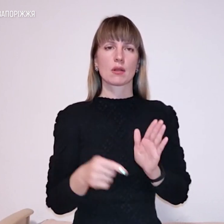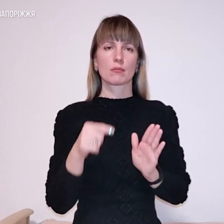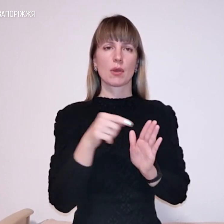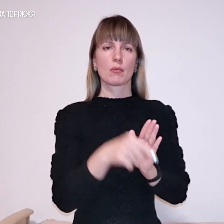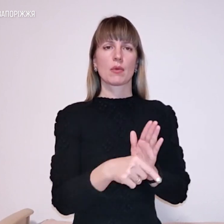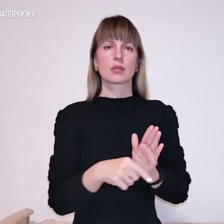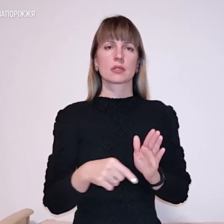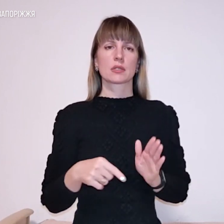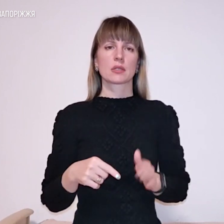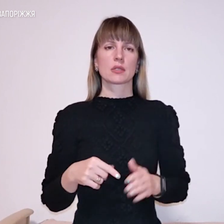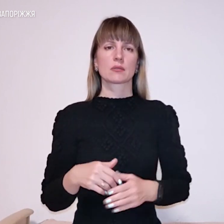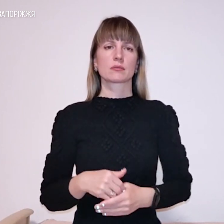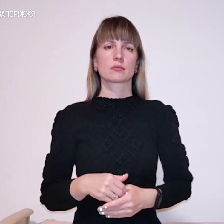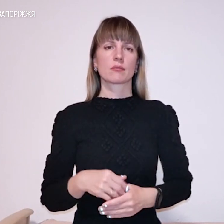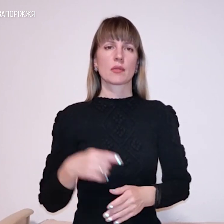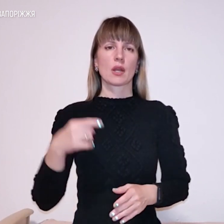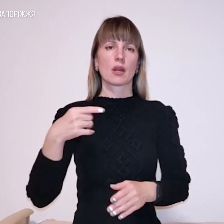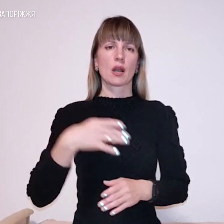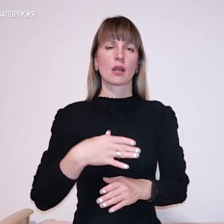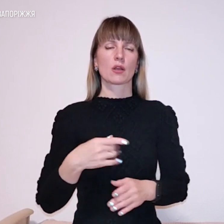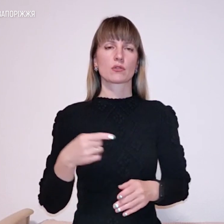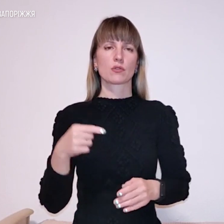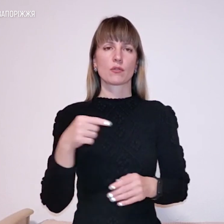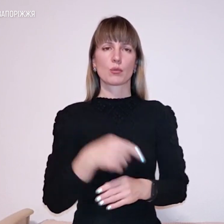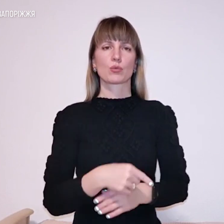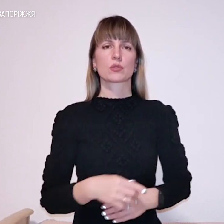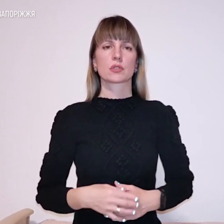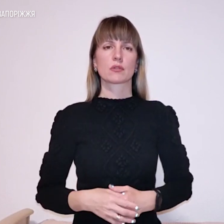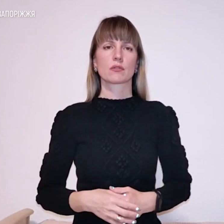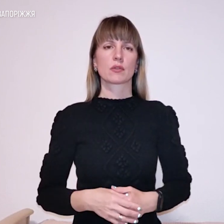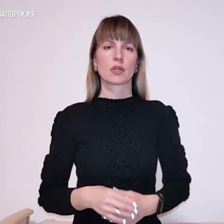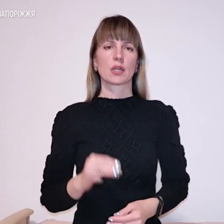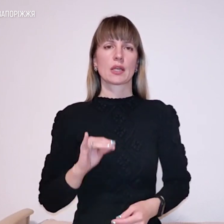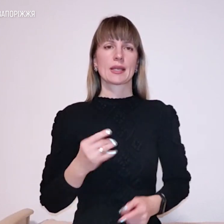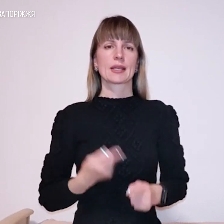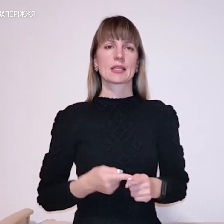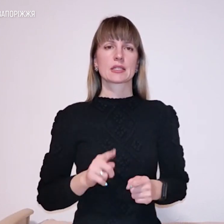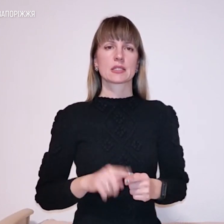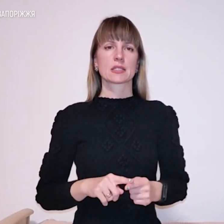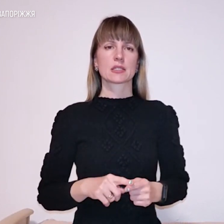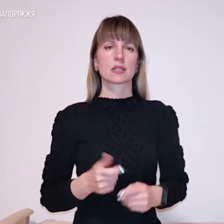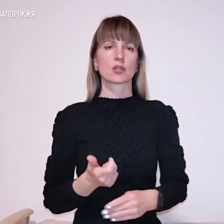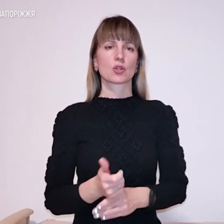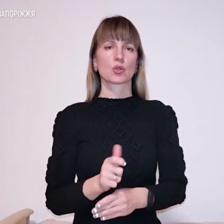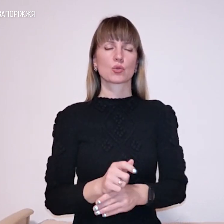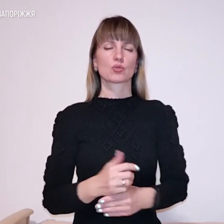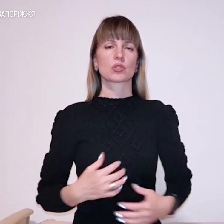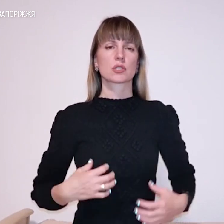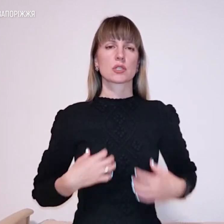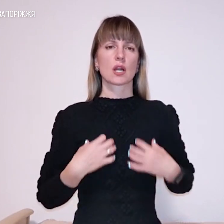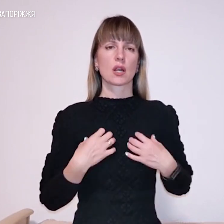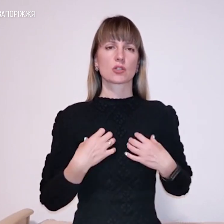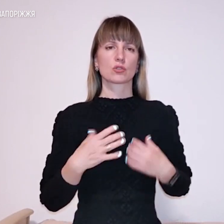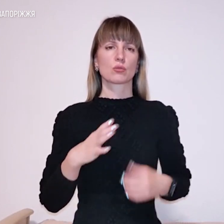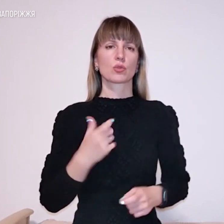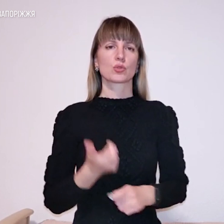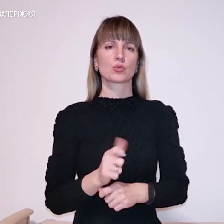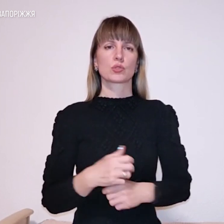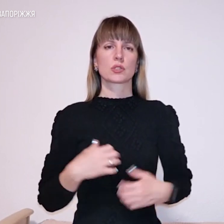самоліта, літак ракетовські випуски. Да, і це дуже страшно, було дуже страшно.